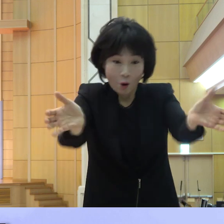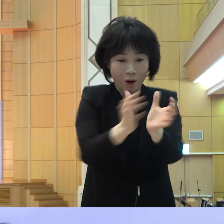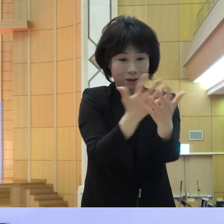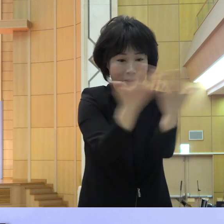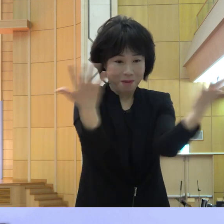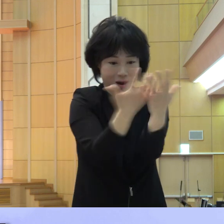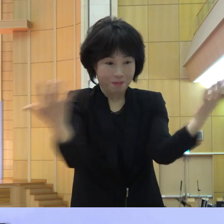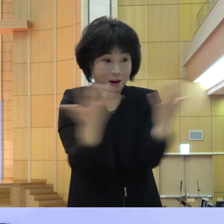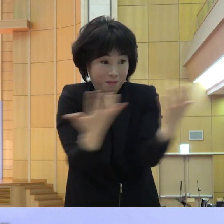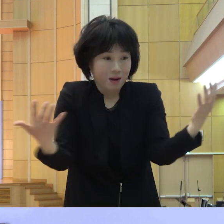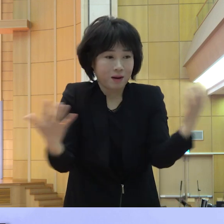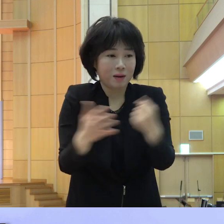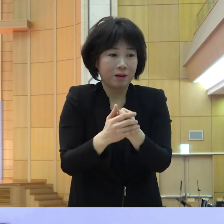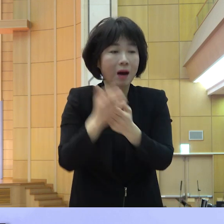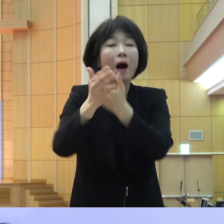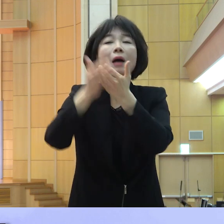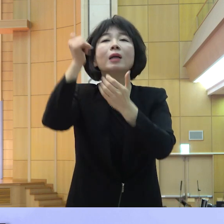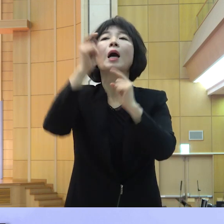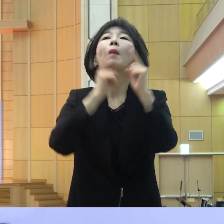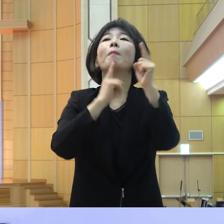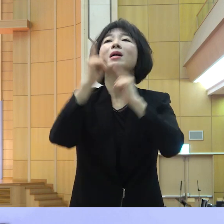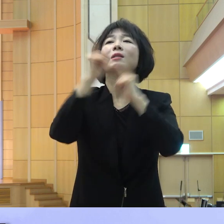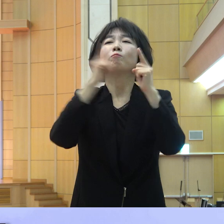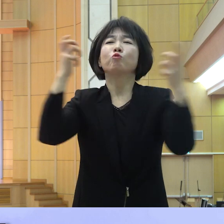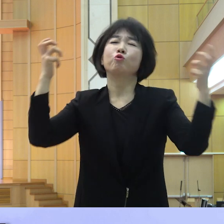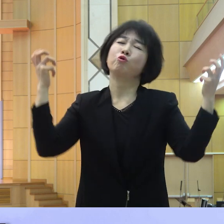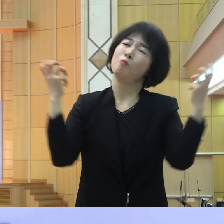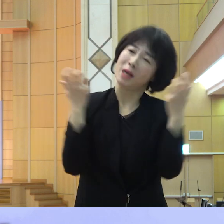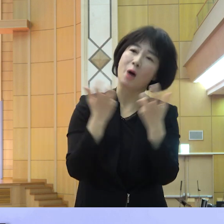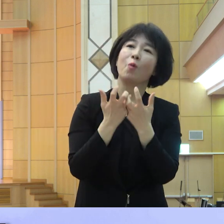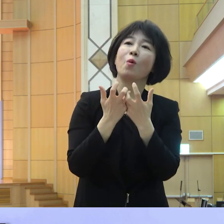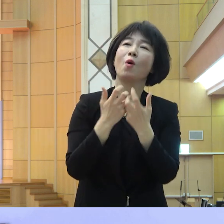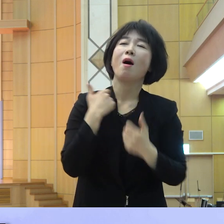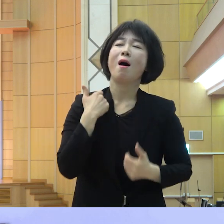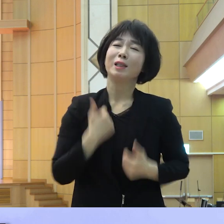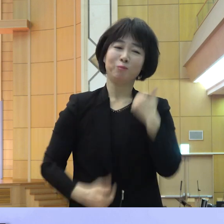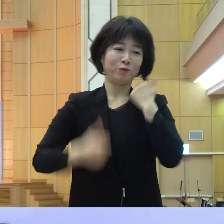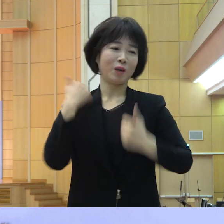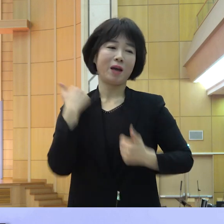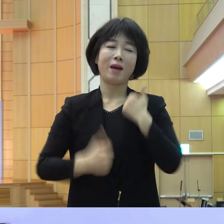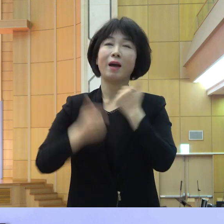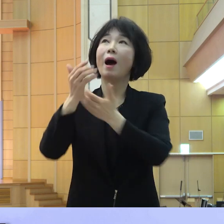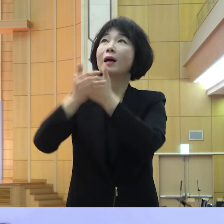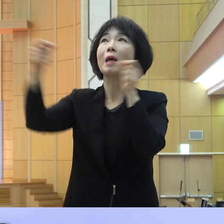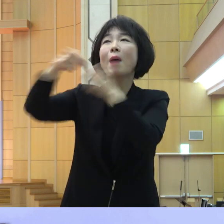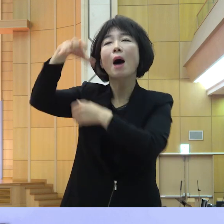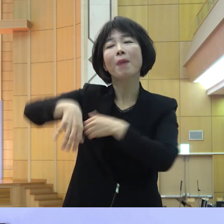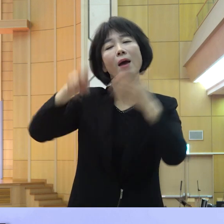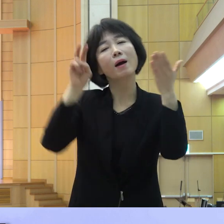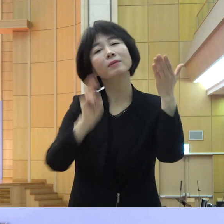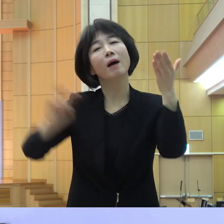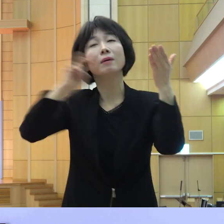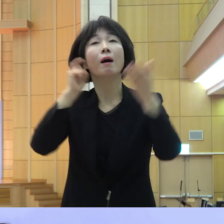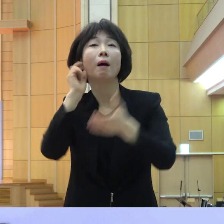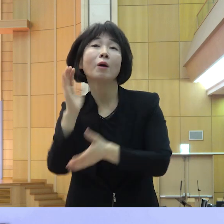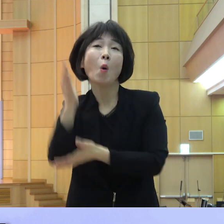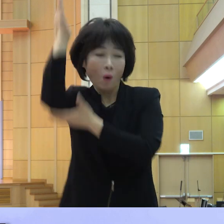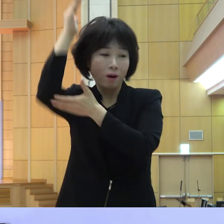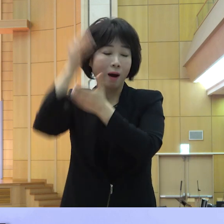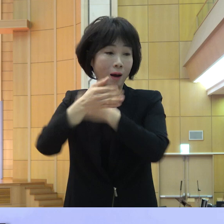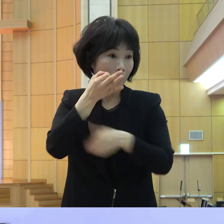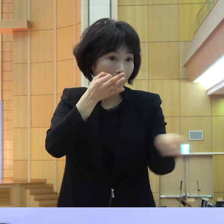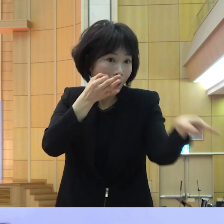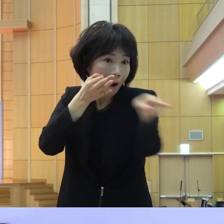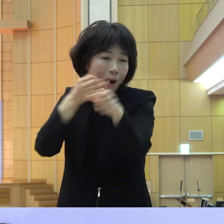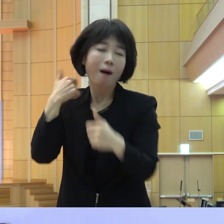성가대 대원들에게 하나님의 말씀이 충만한 가운데 기쁨으로 하나님 앞에 찬양을 올려드릴 때